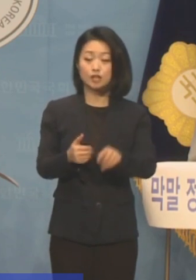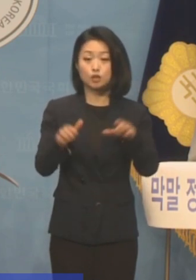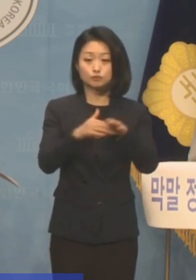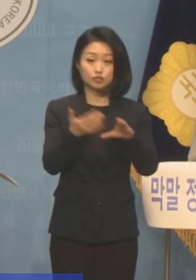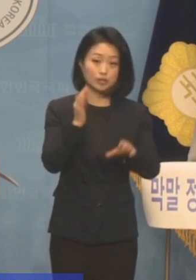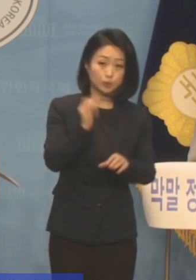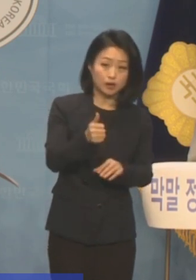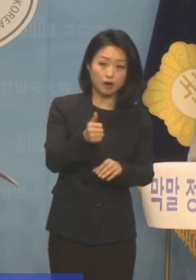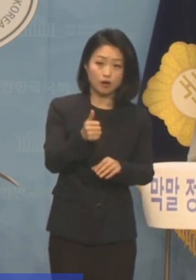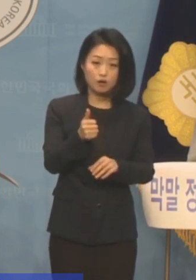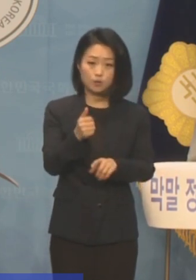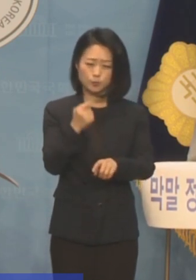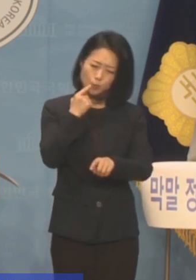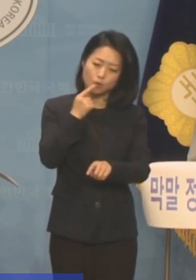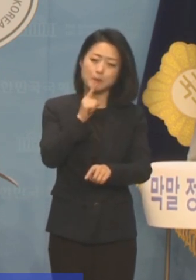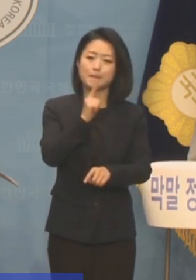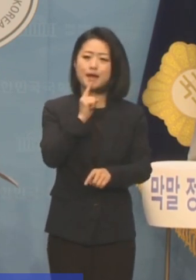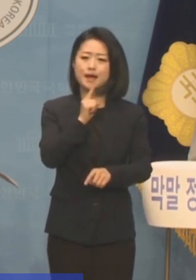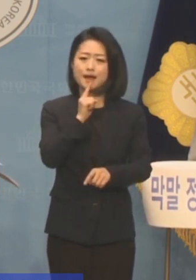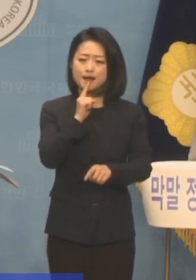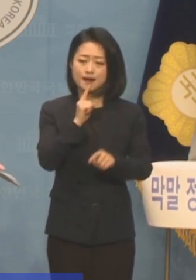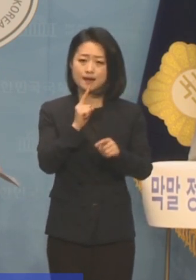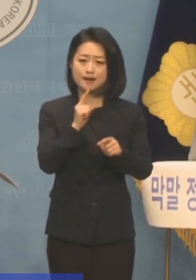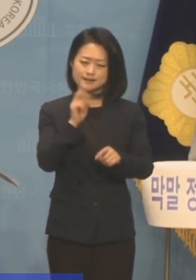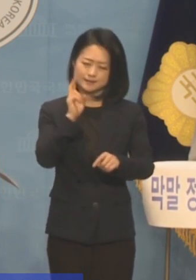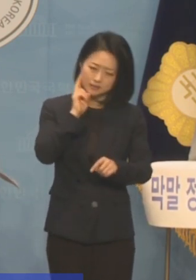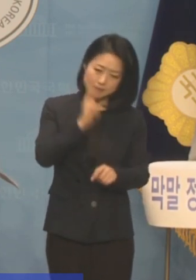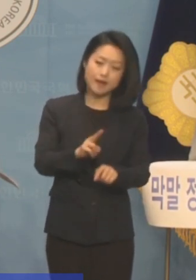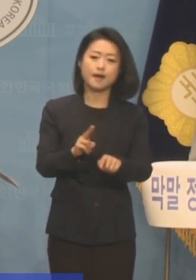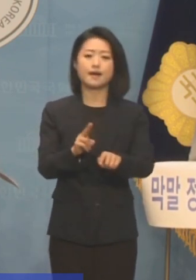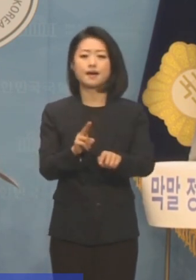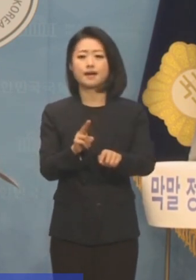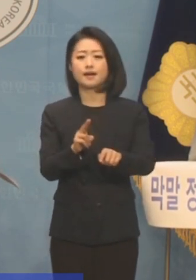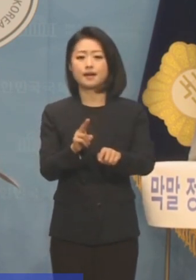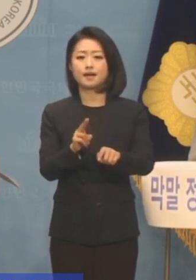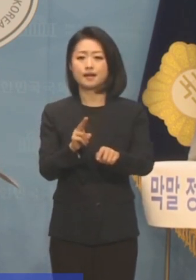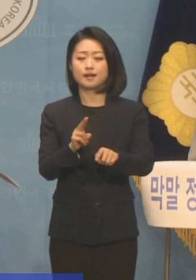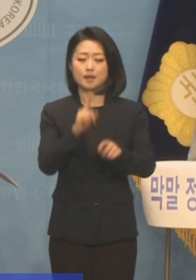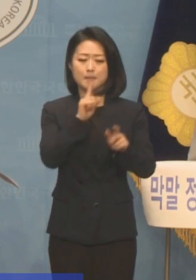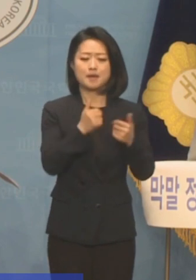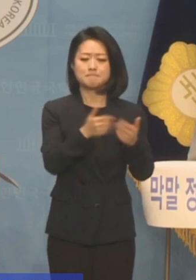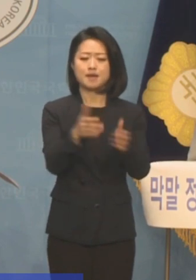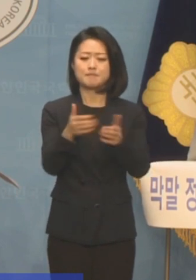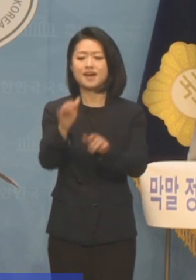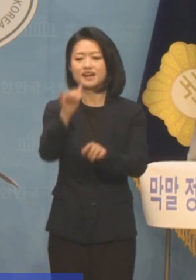문재인 전 대통령은 독한 말들이 난무는 아주 저질스러운 말로